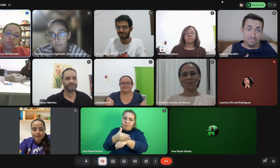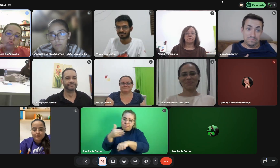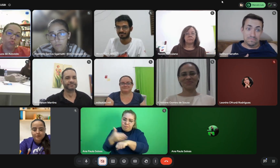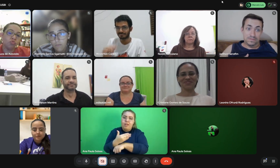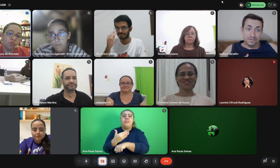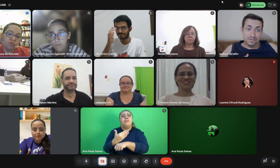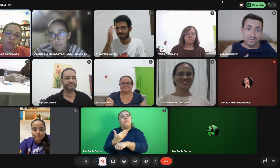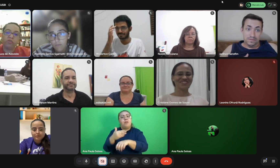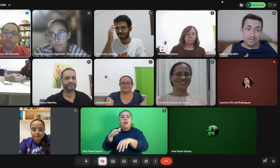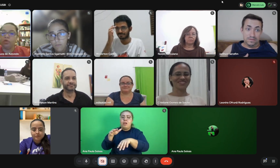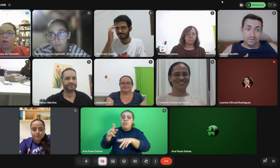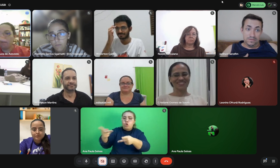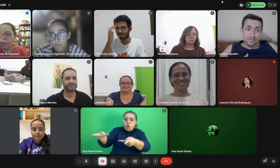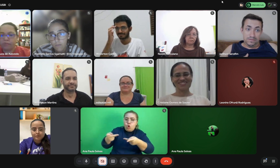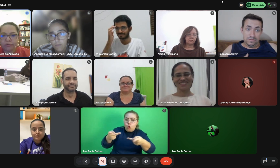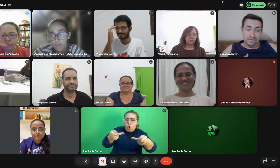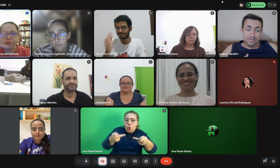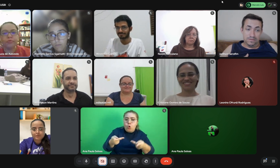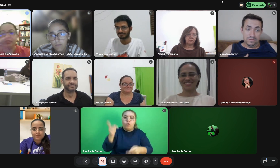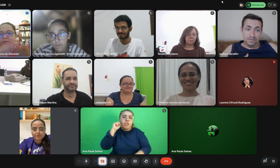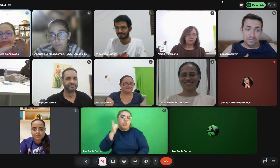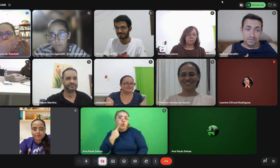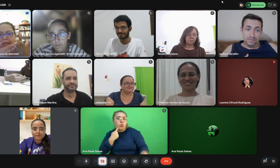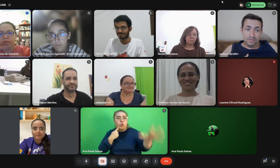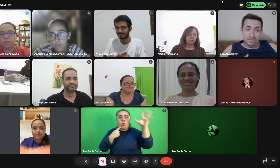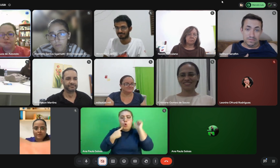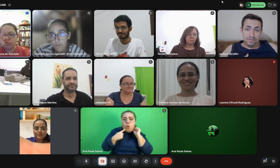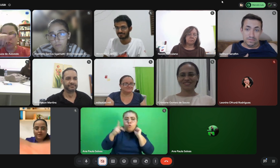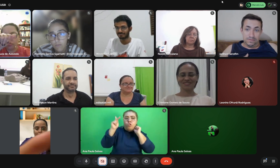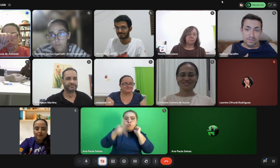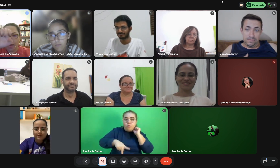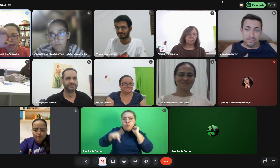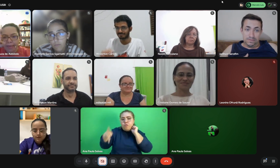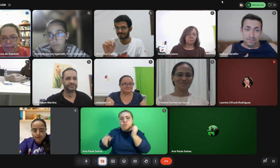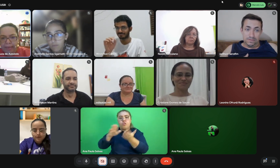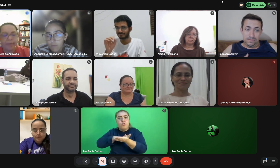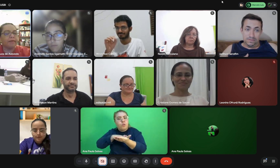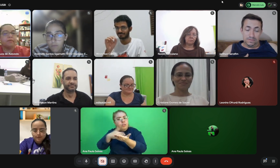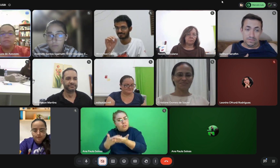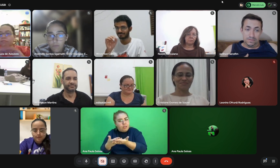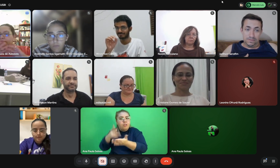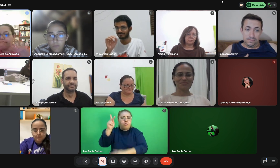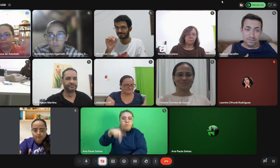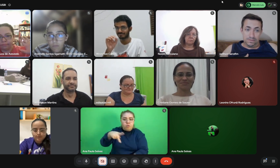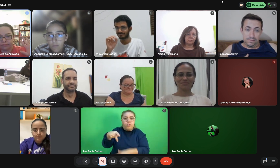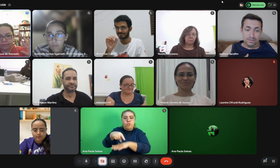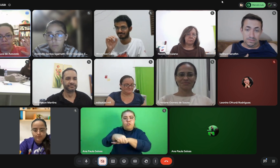pessoas, surdo, ouvinte, professores, intérprete, professor do AEE,